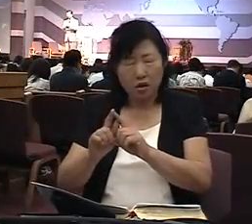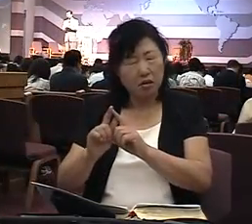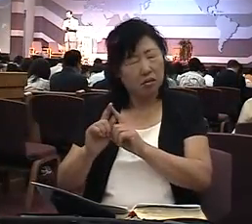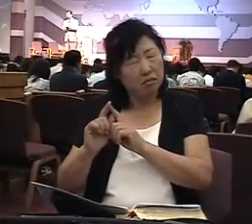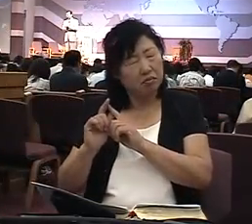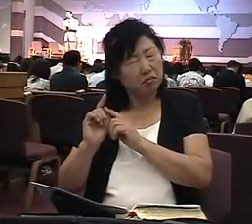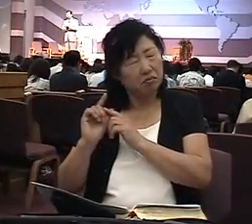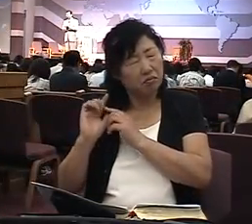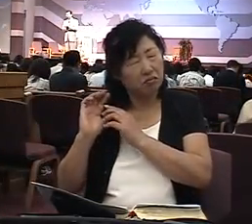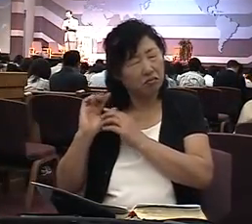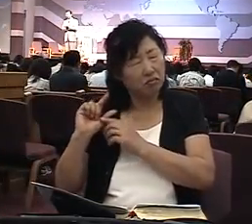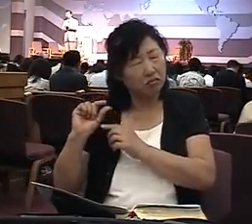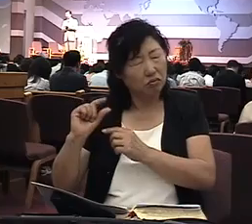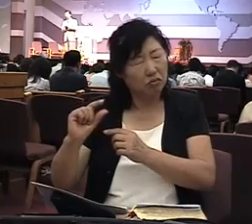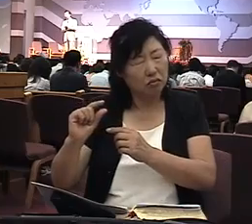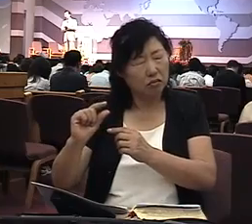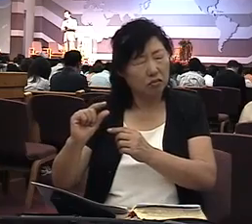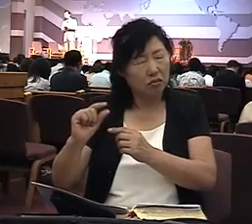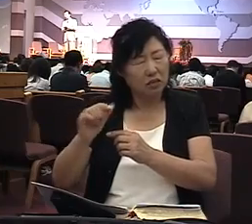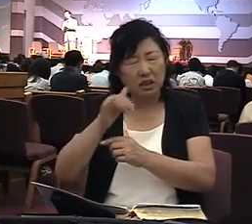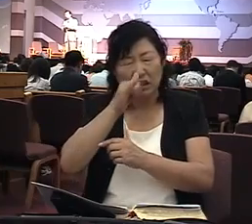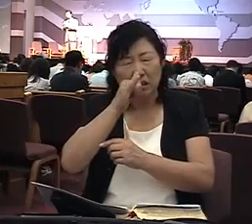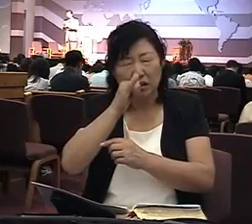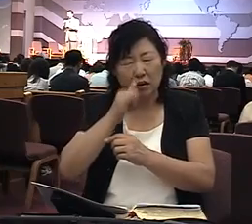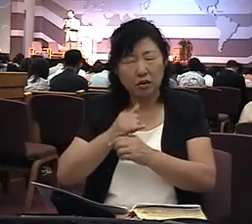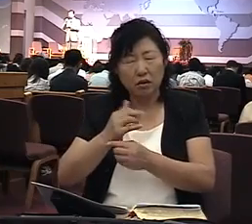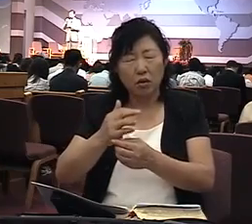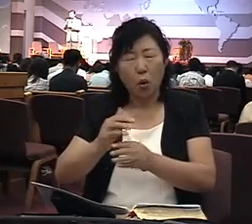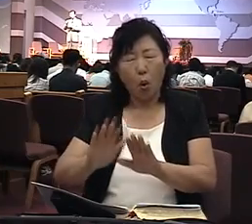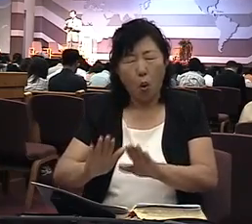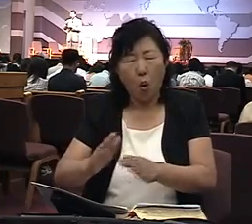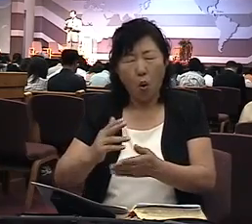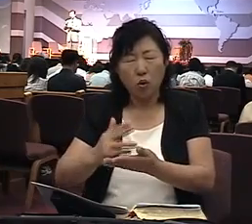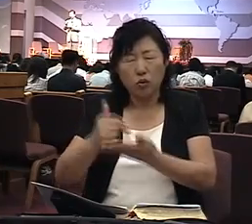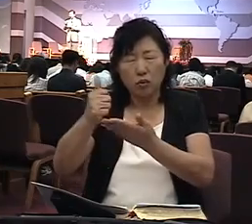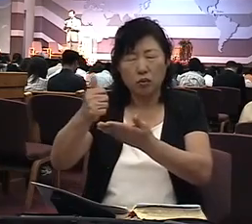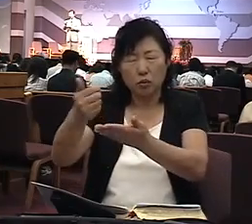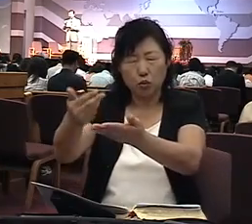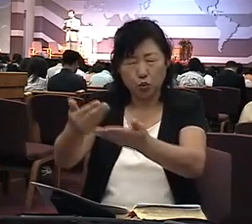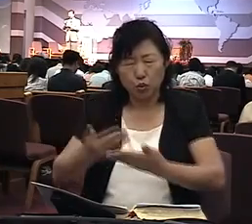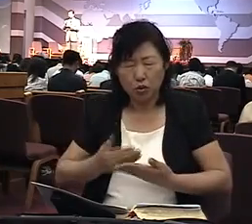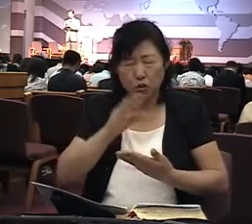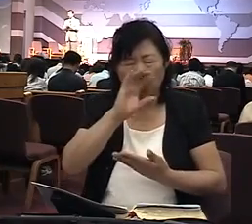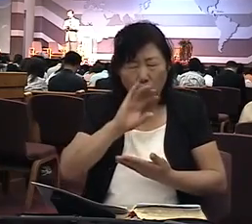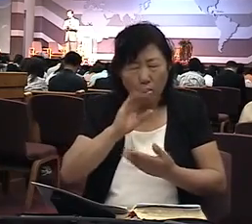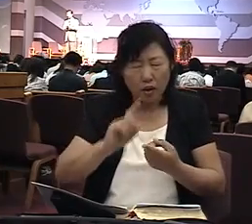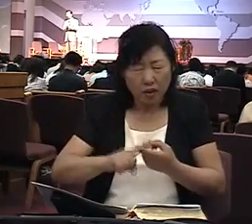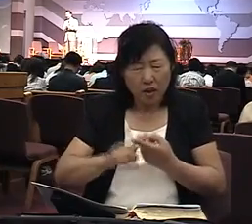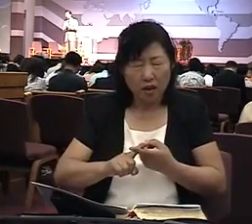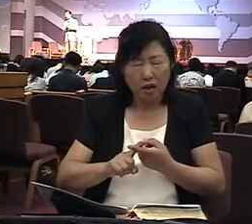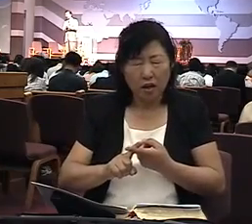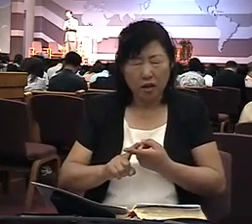하였고 오늘 주님께서 주신 이 훈련에 대한 막중한 사명을 우리가